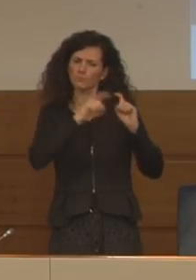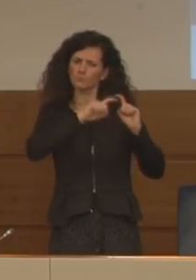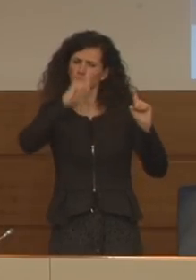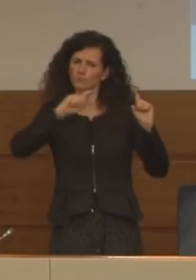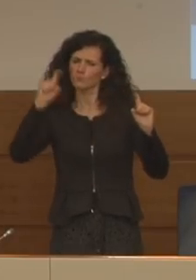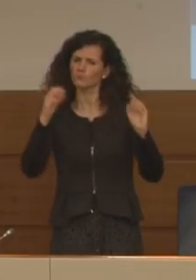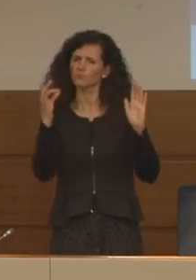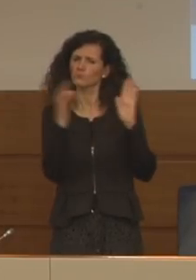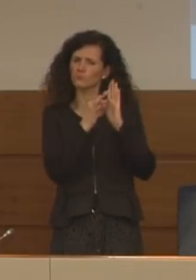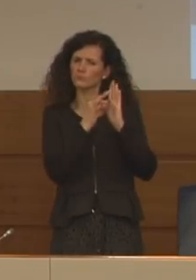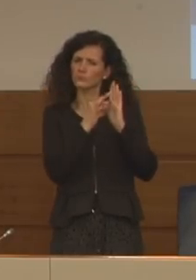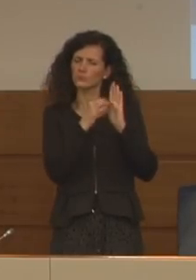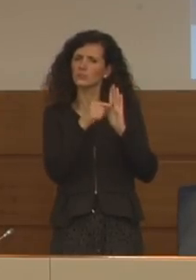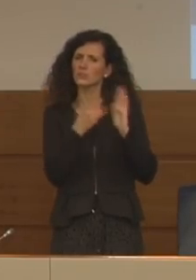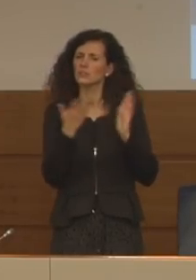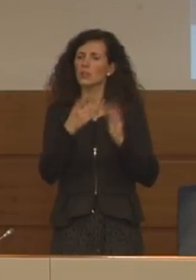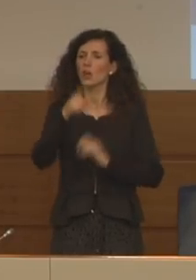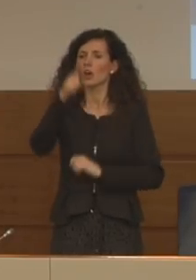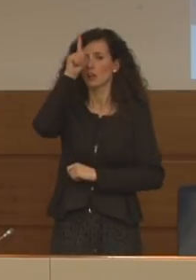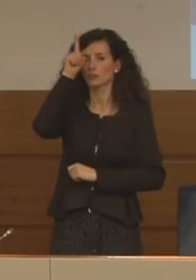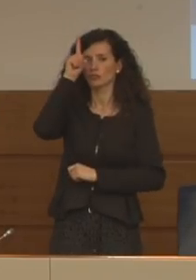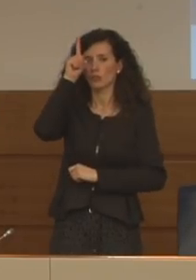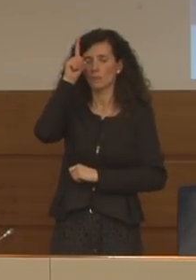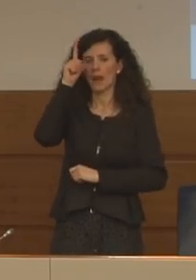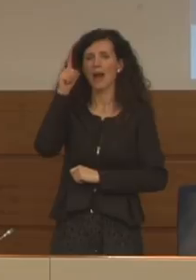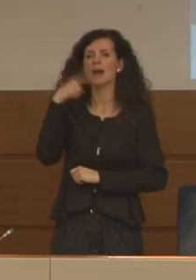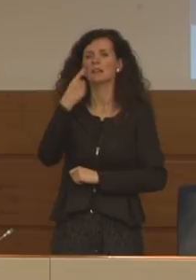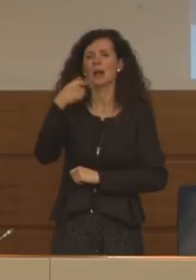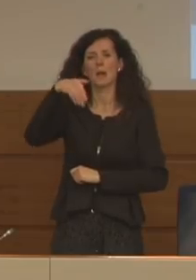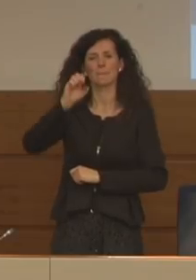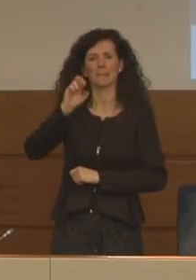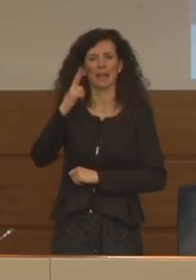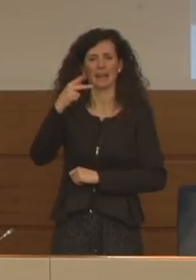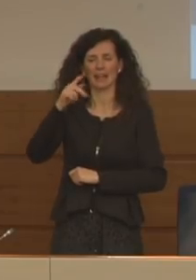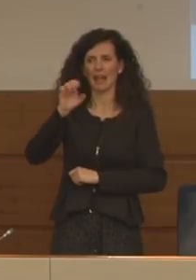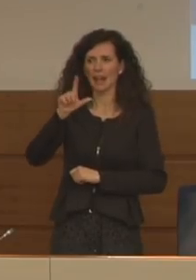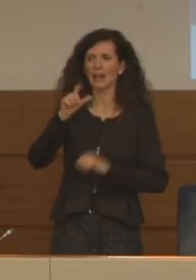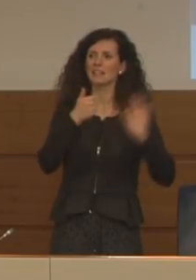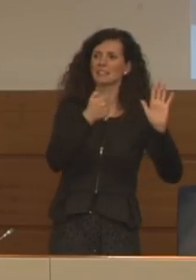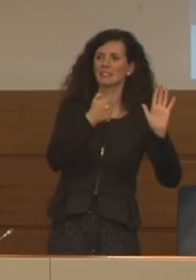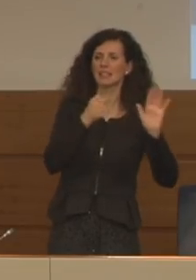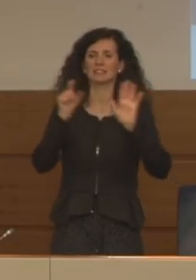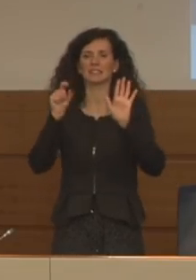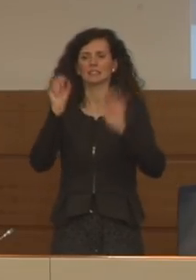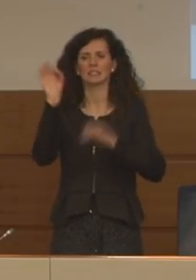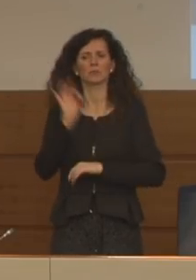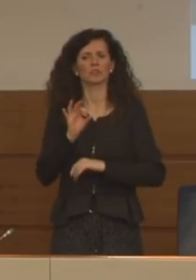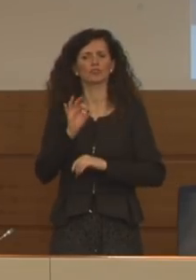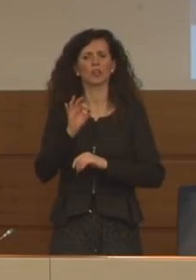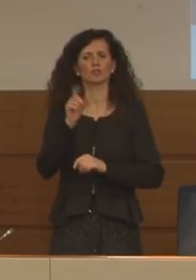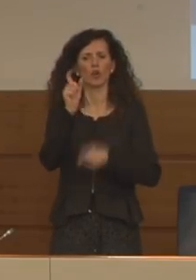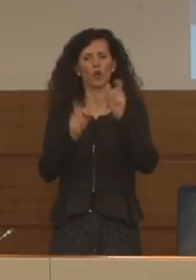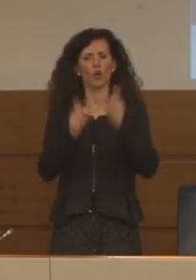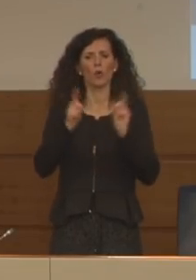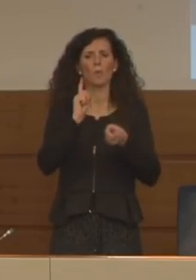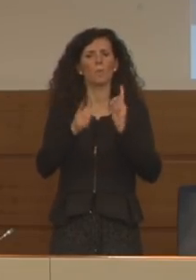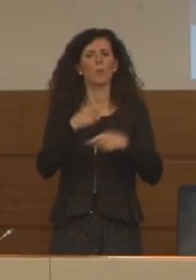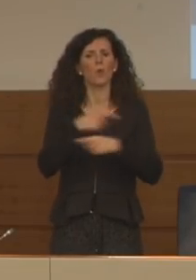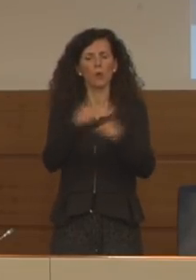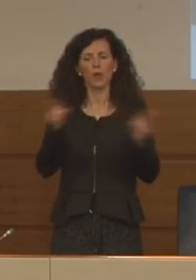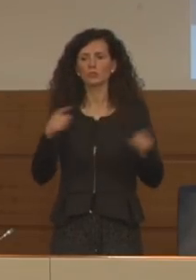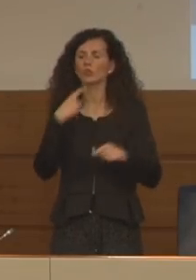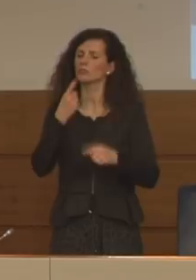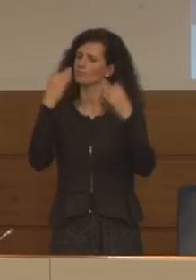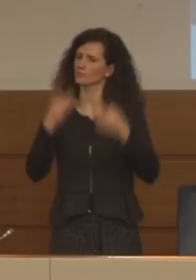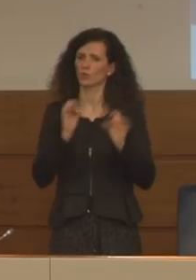ha detto che la germania deve mettere in conto che il 60 70 per cento della popolazione verrà infettato presidente matrona parlato del 60